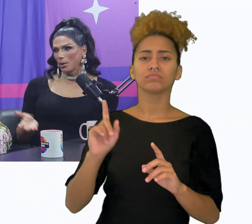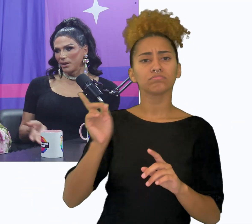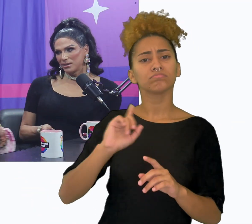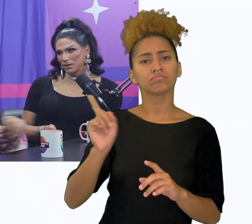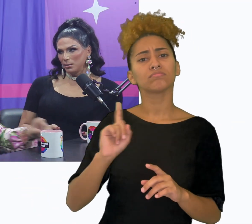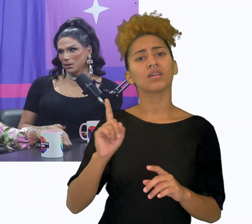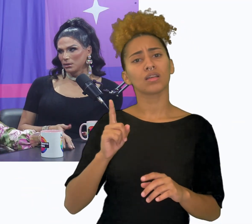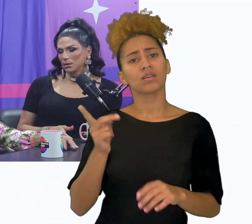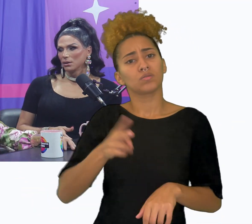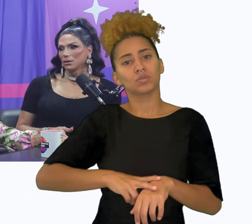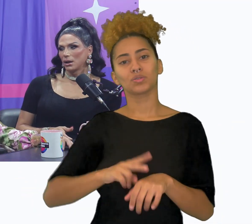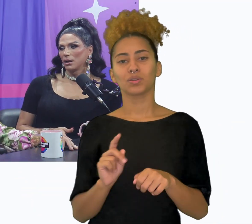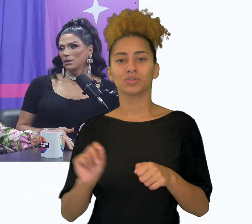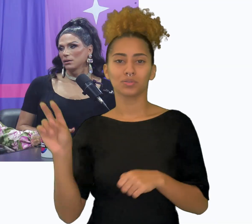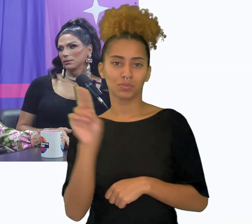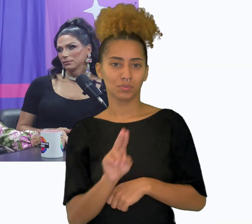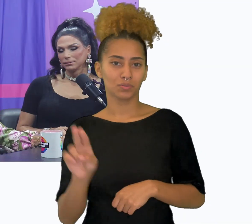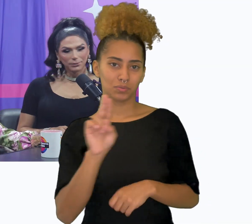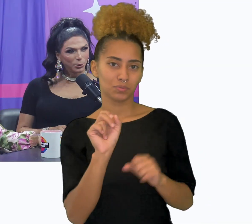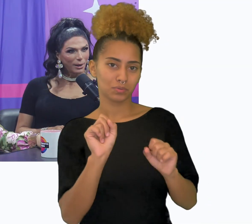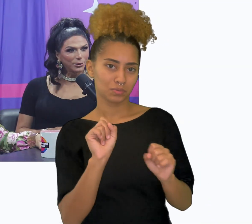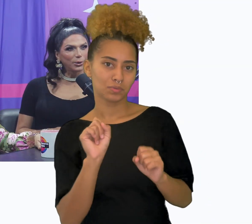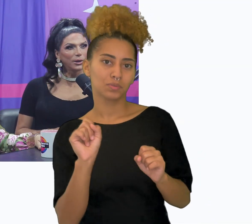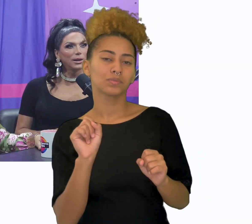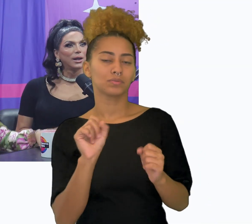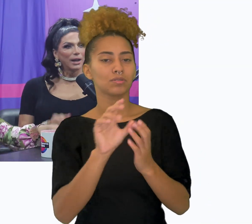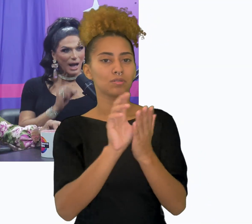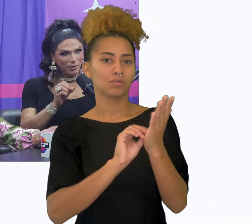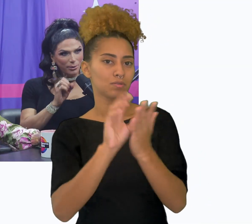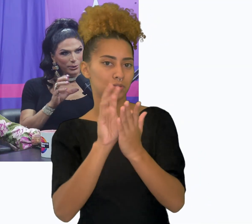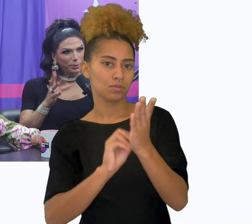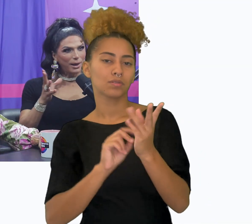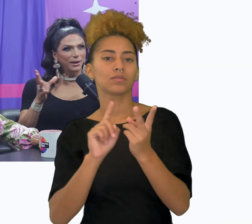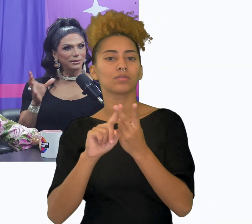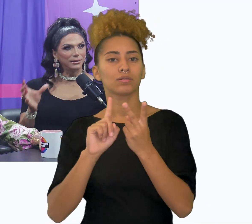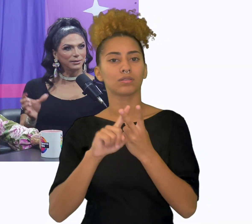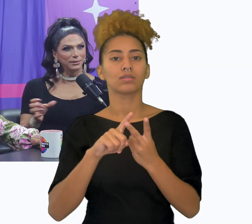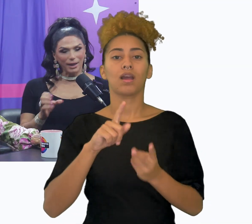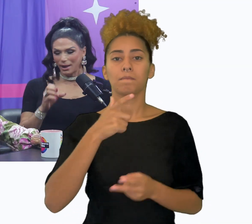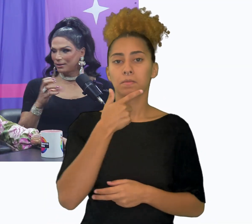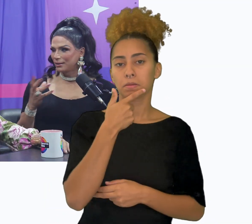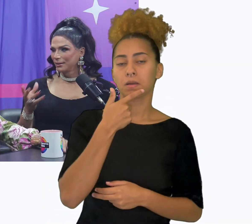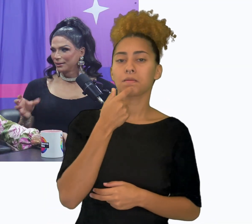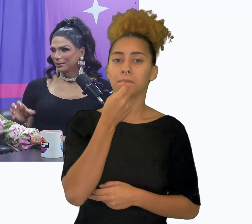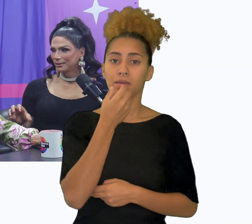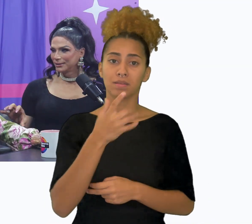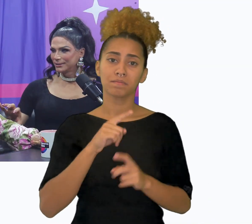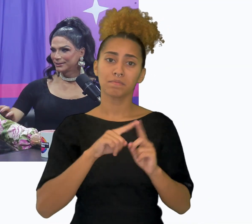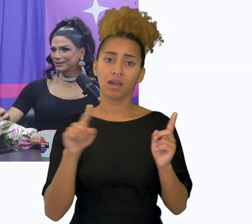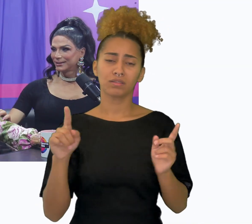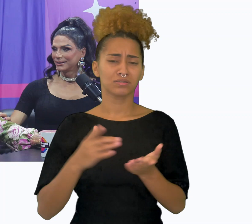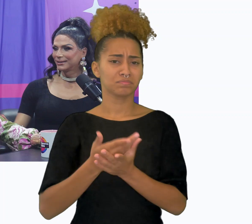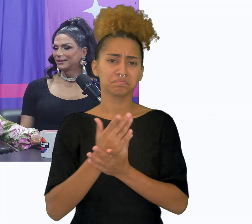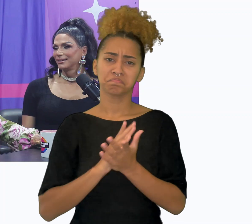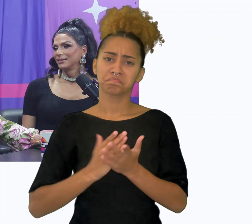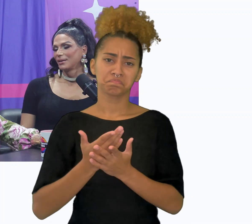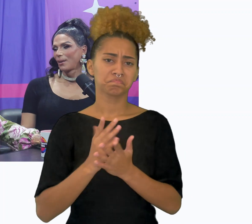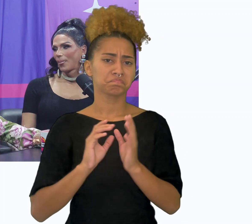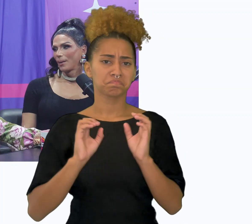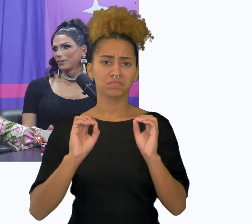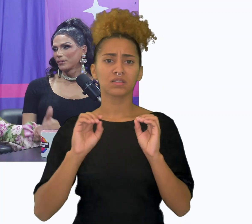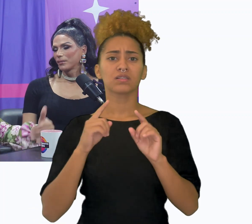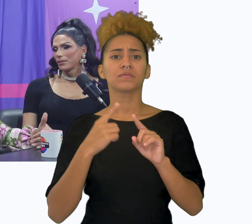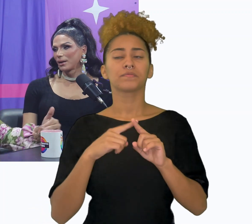É porque você é uma exímia, né? Dubladora. Grava muito bem, né? Mas, assim, não me incomoda,